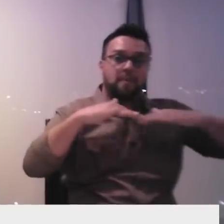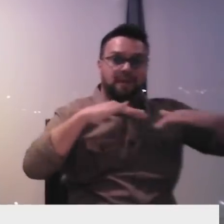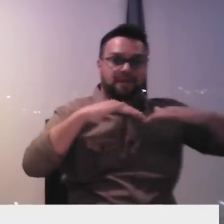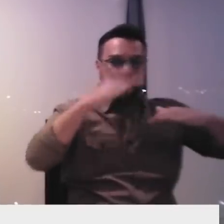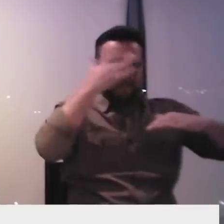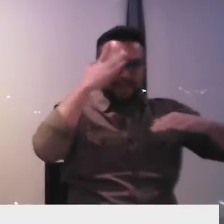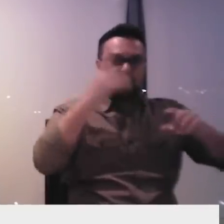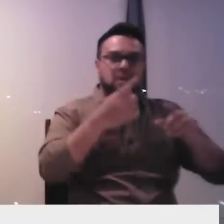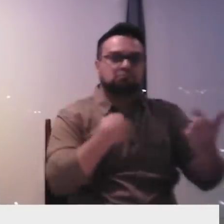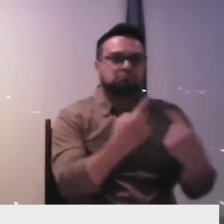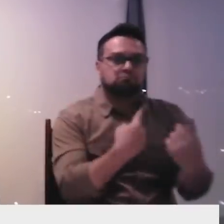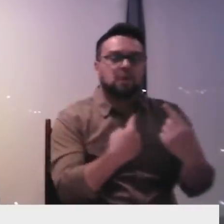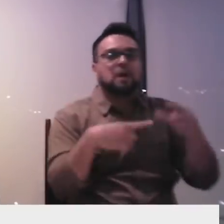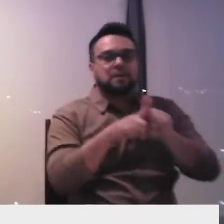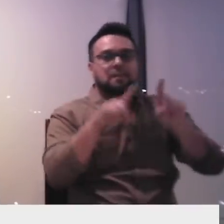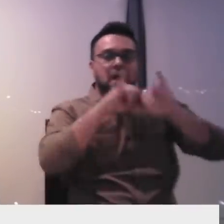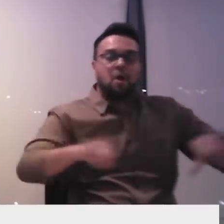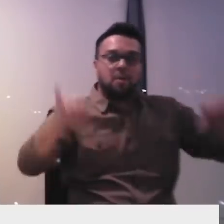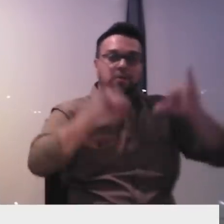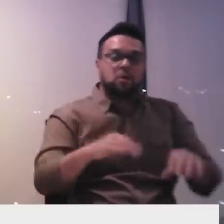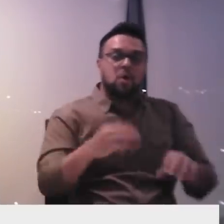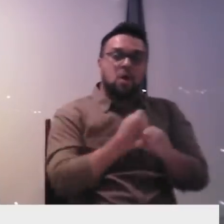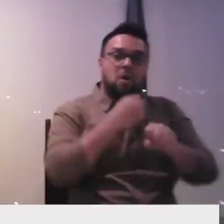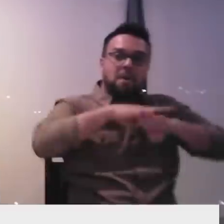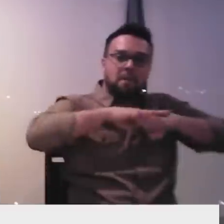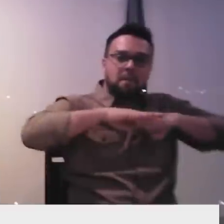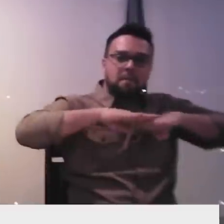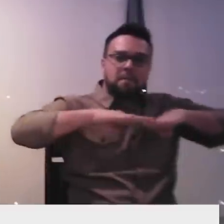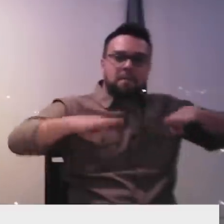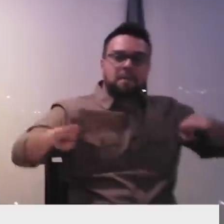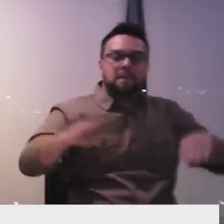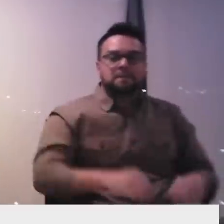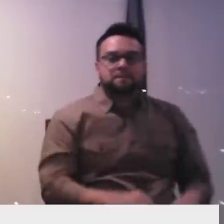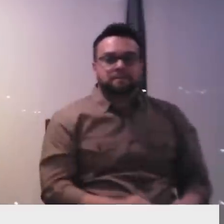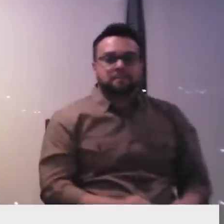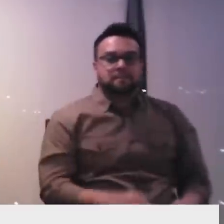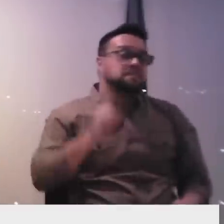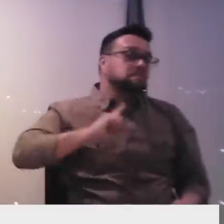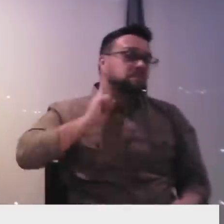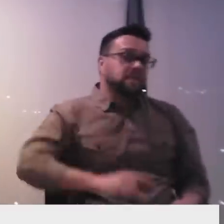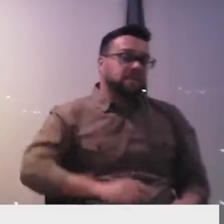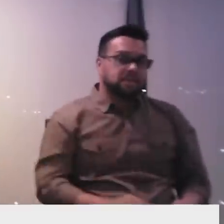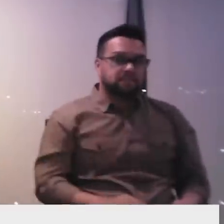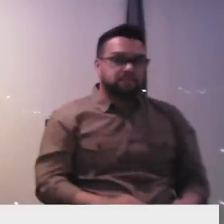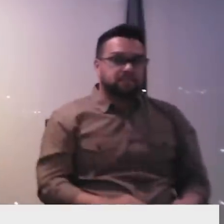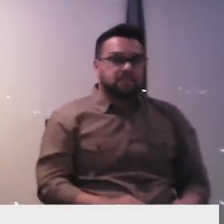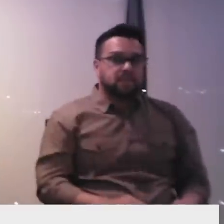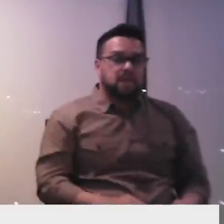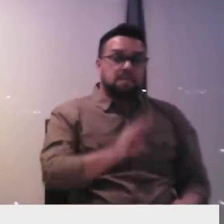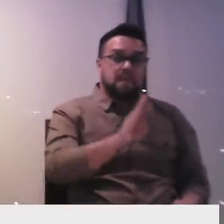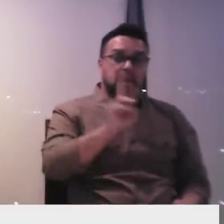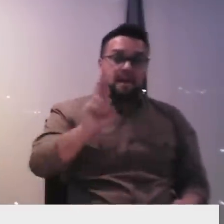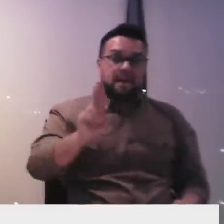também a licitação da pavimentação da BR-135 Minas, que é a ligação de Manga para Itacanambi. O senhor imagina uma BR que corta o Brasil de norte a